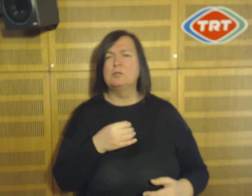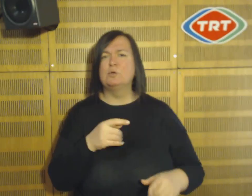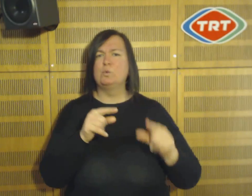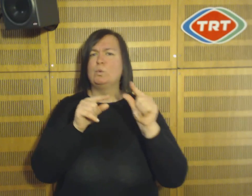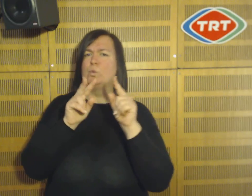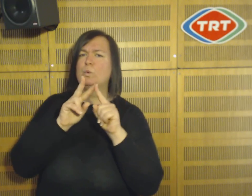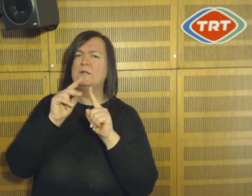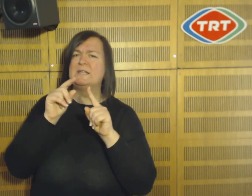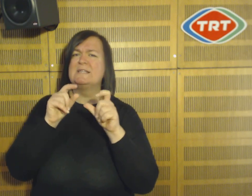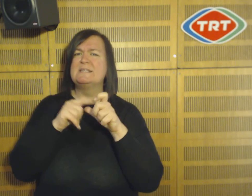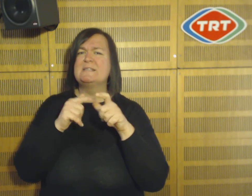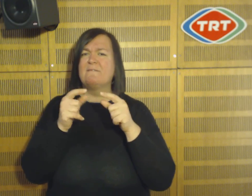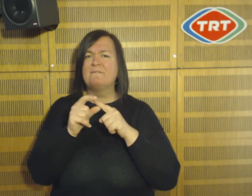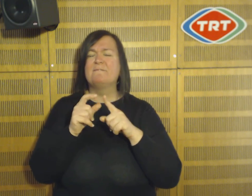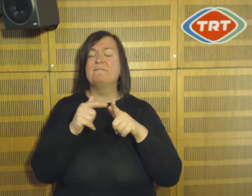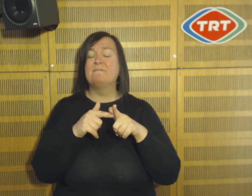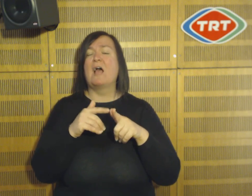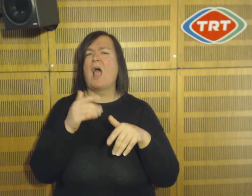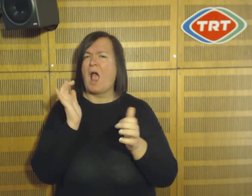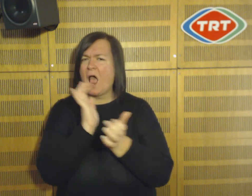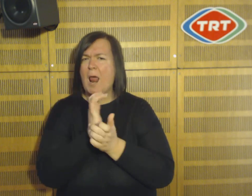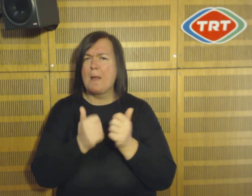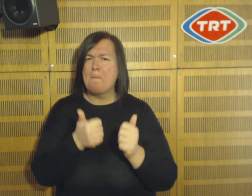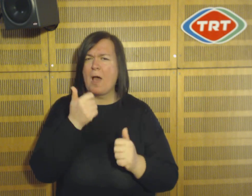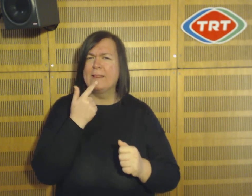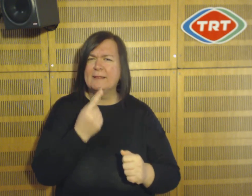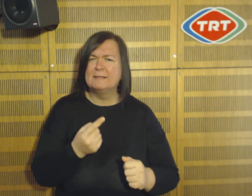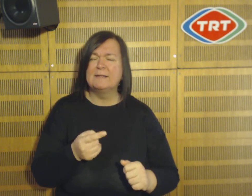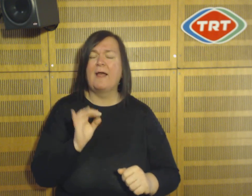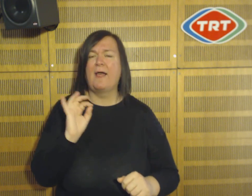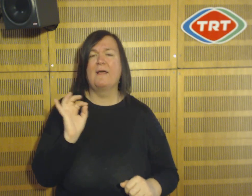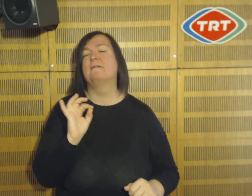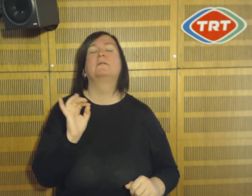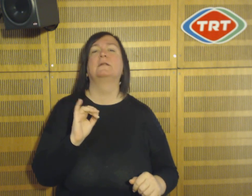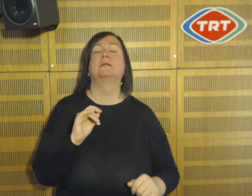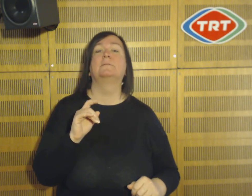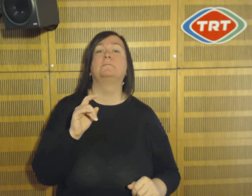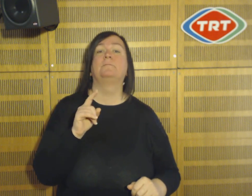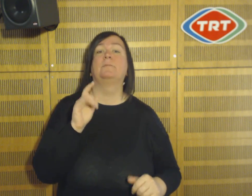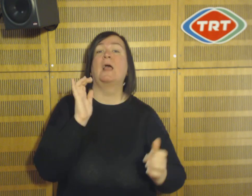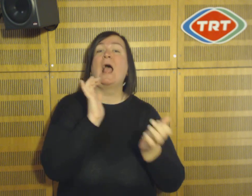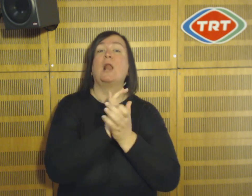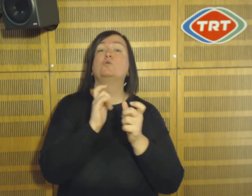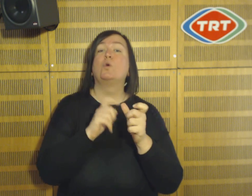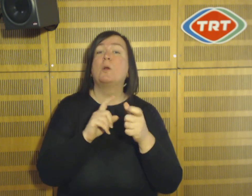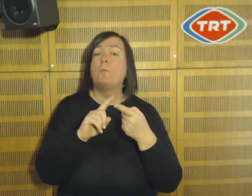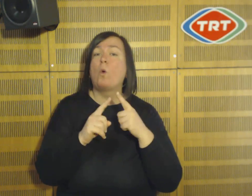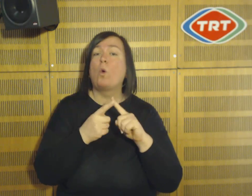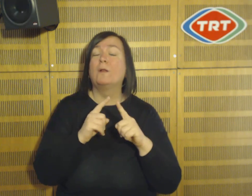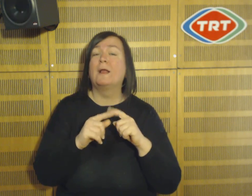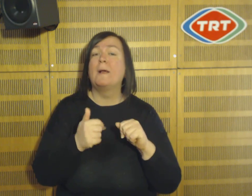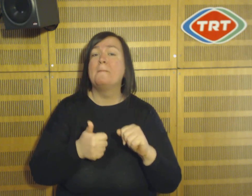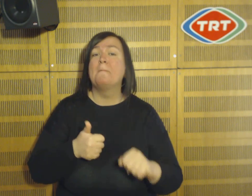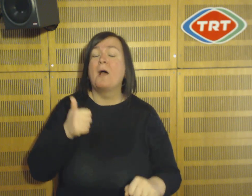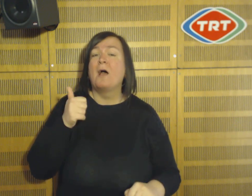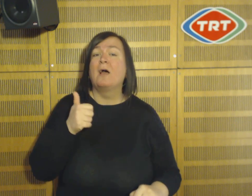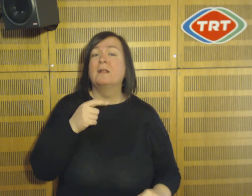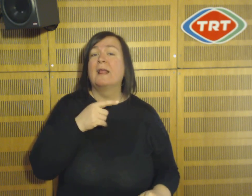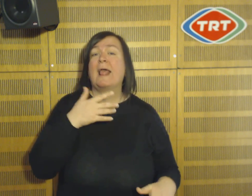Eee aile Bakanlığı dediniz Evet zaten Eee Aile ve Sosyal Politikalar Bakanlığı'nın Engelli ve